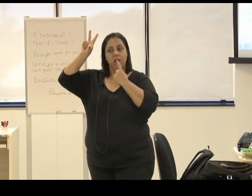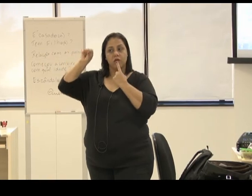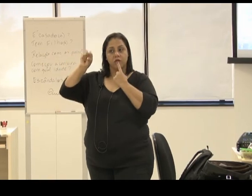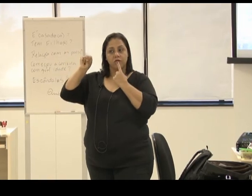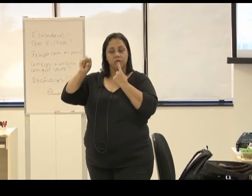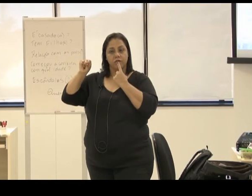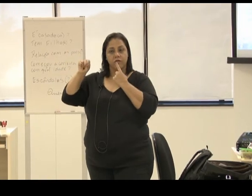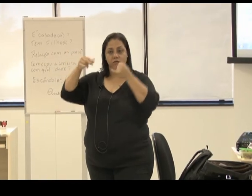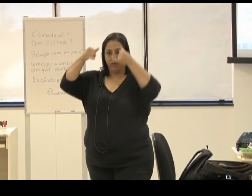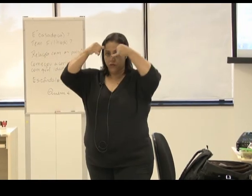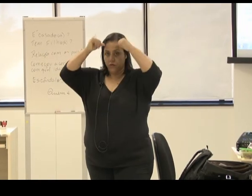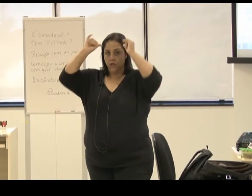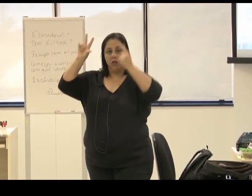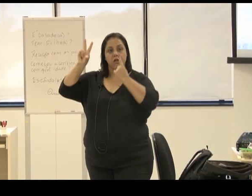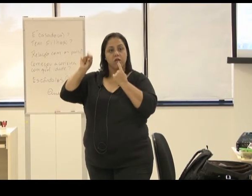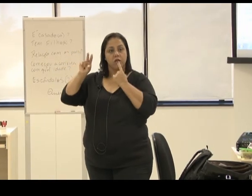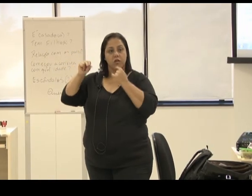e outra azul.